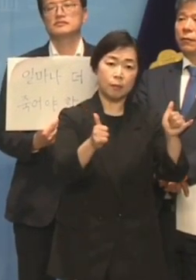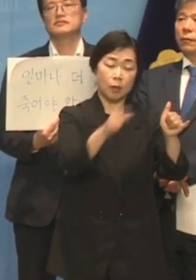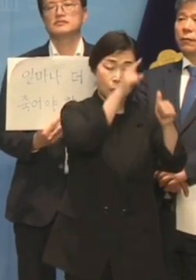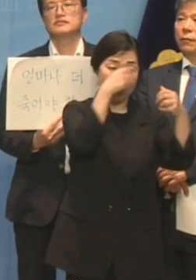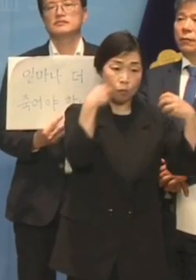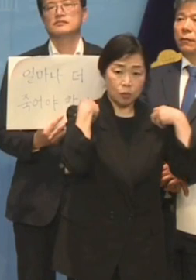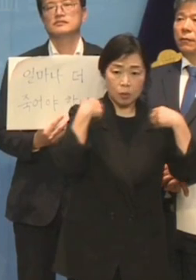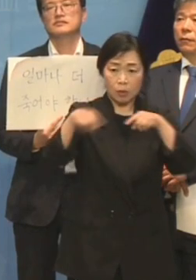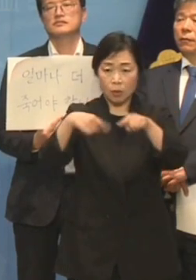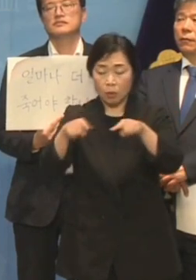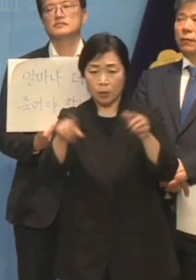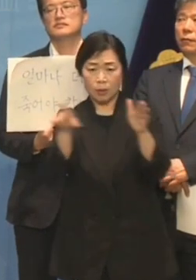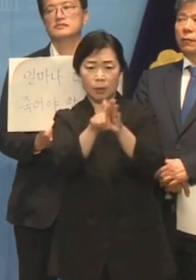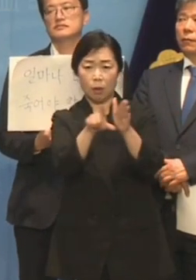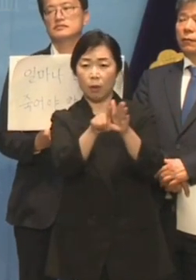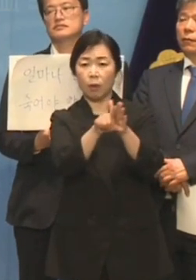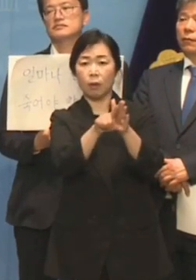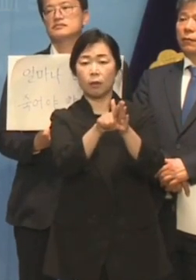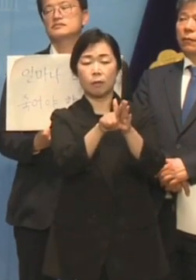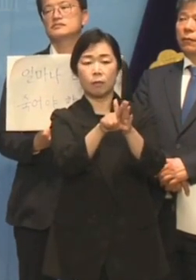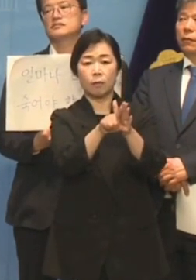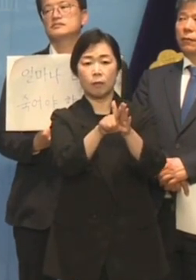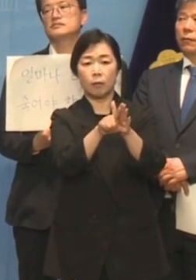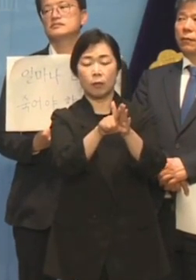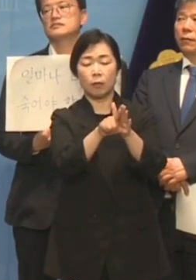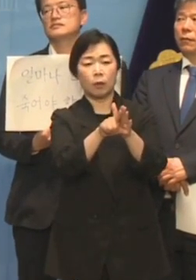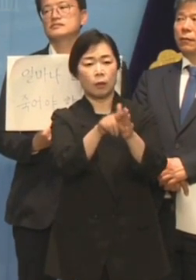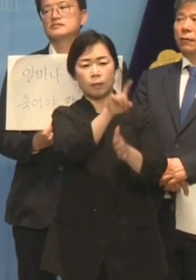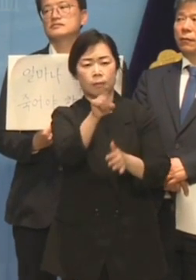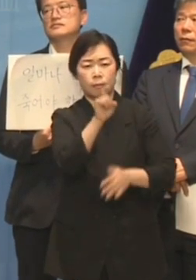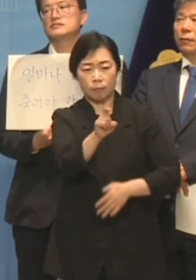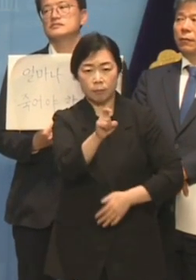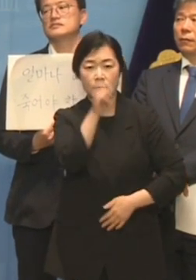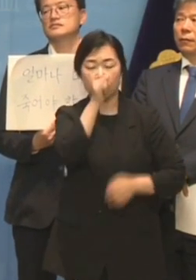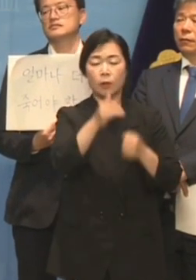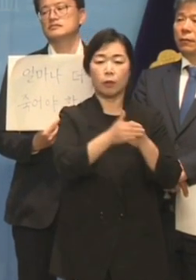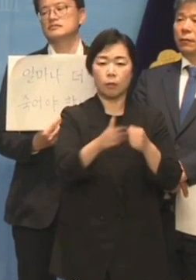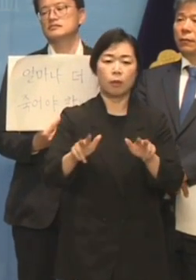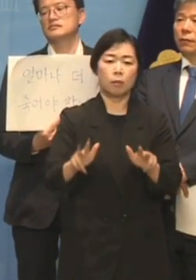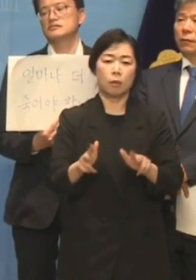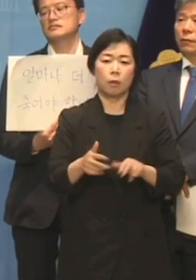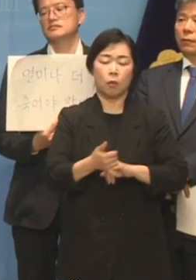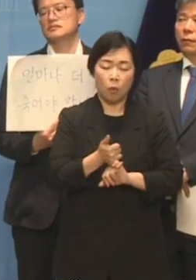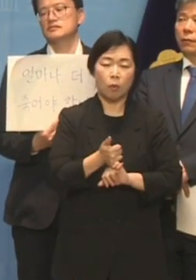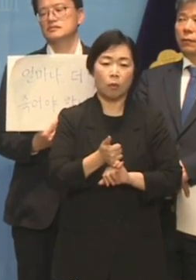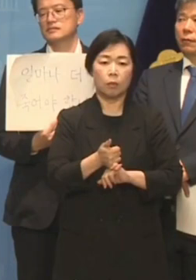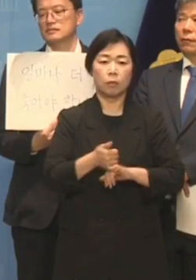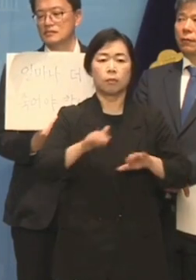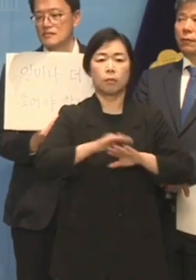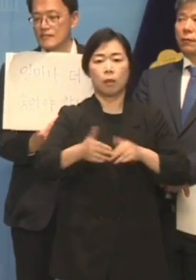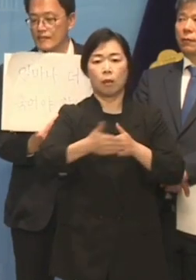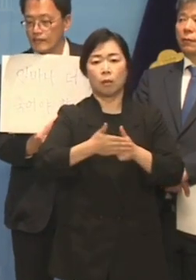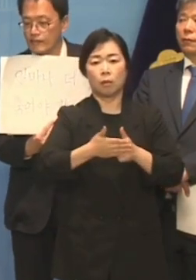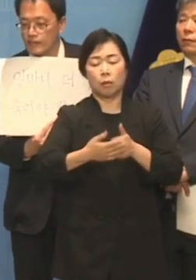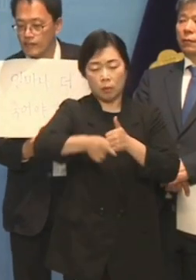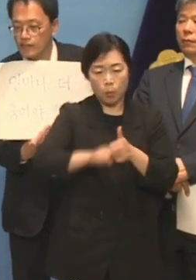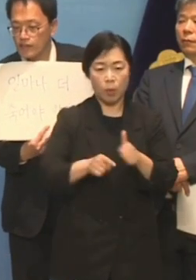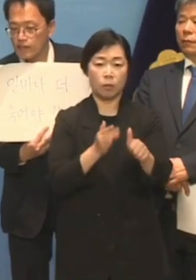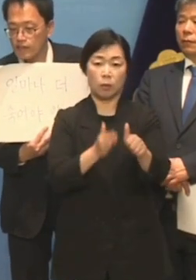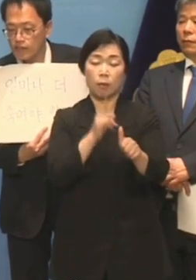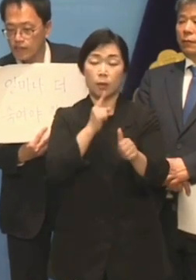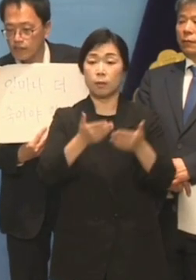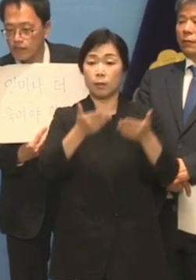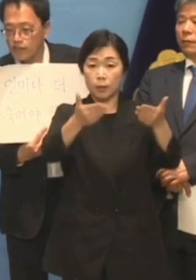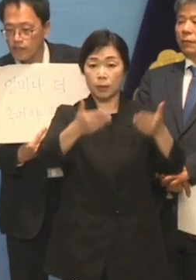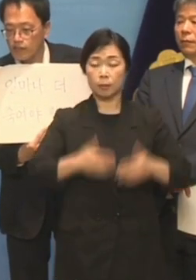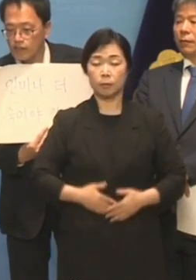전체의 어떤 신뢰를 다시 묻고 있는 것이라서 그 차원에서 꼭 다뤄주시길 호소드리는 이야기를 드리려고